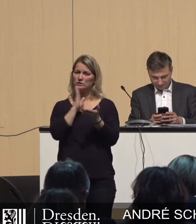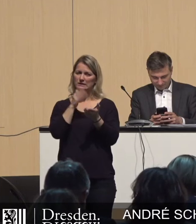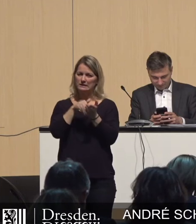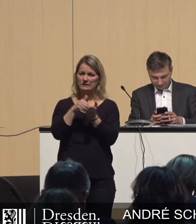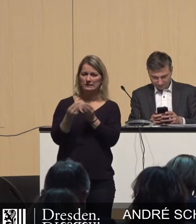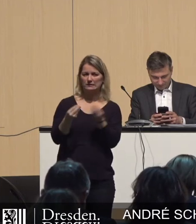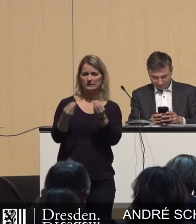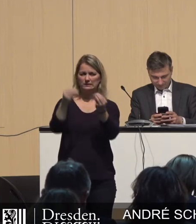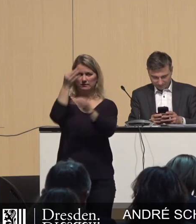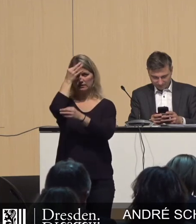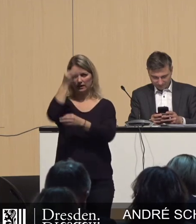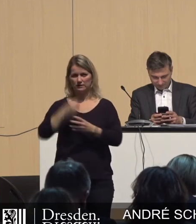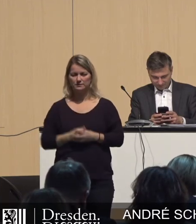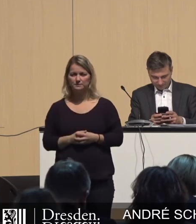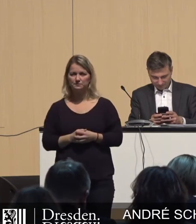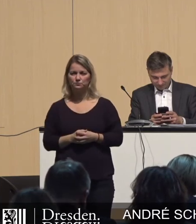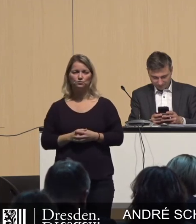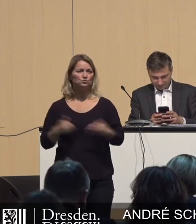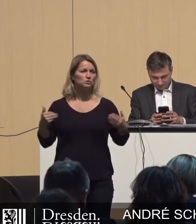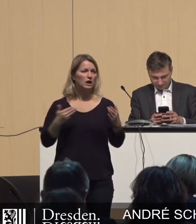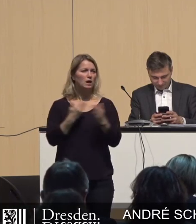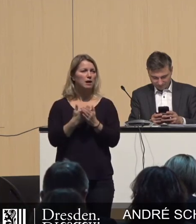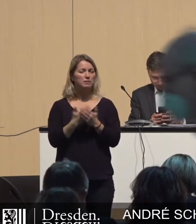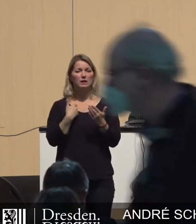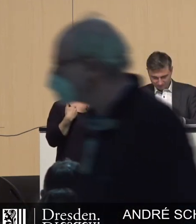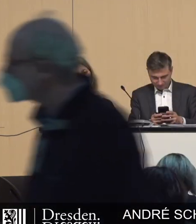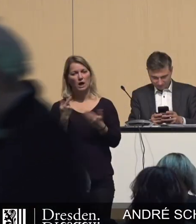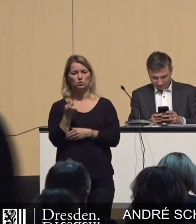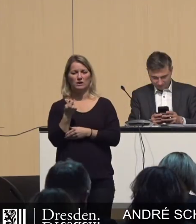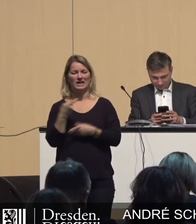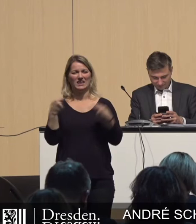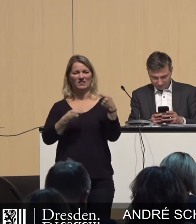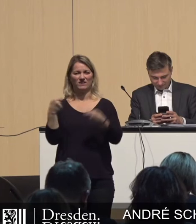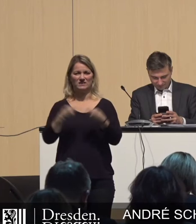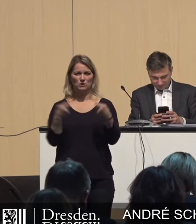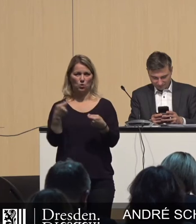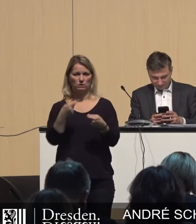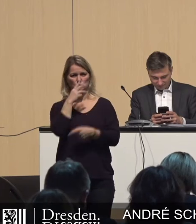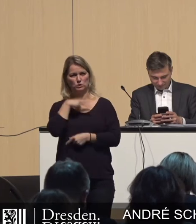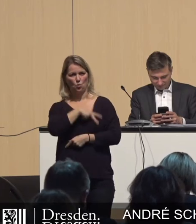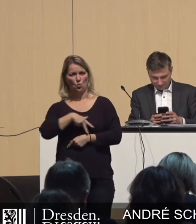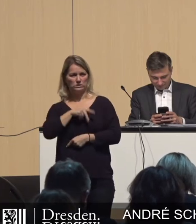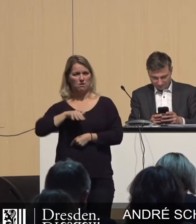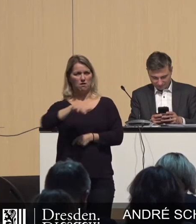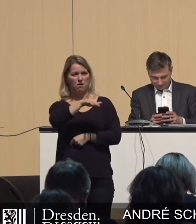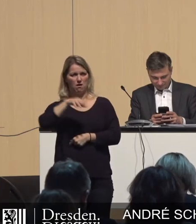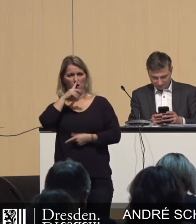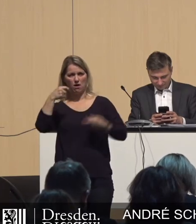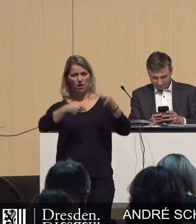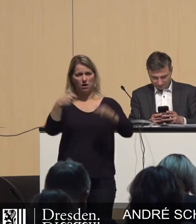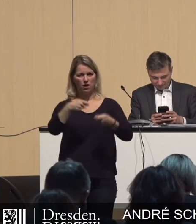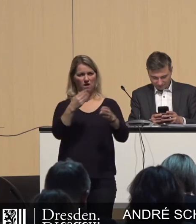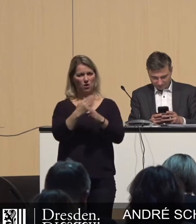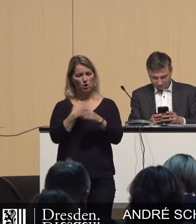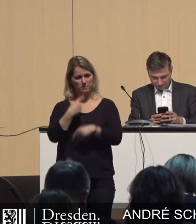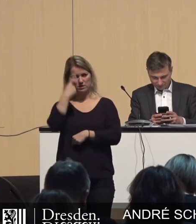Beispielsweise, indem wir investieren in soziale Investitionen, weil wir der Überzeugung sind, dass Soziales